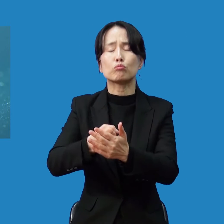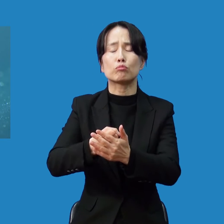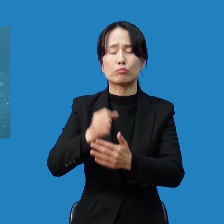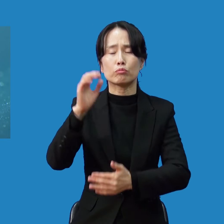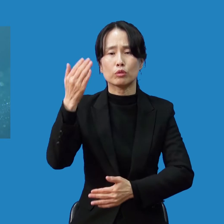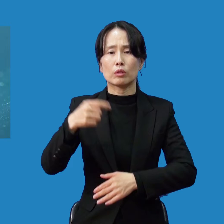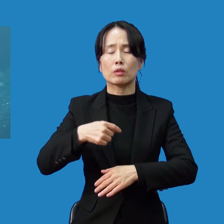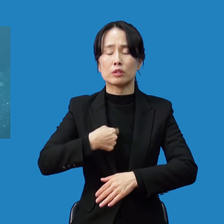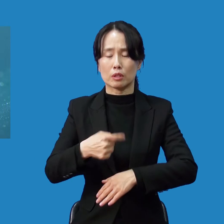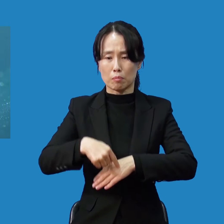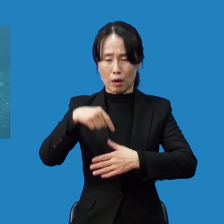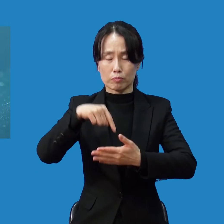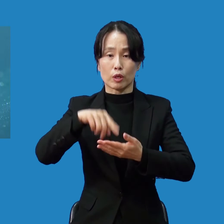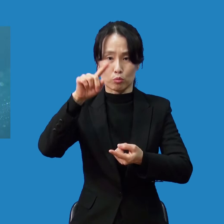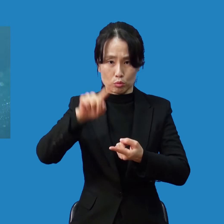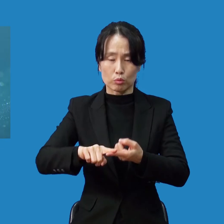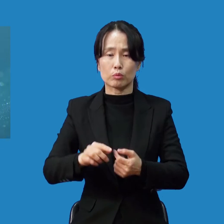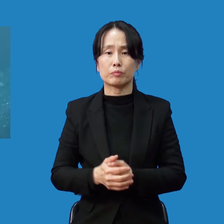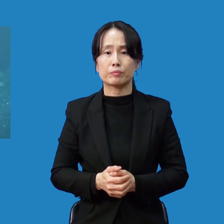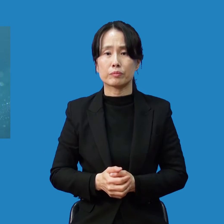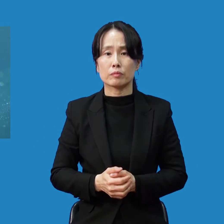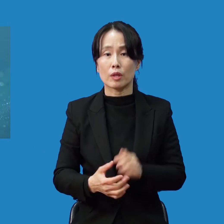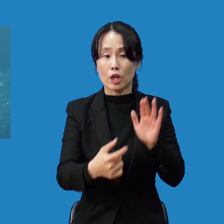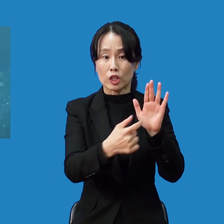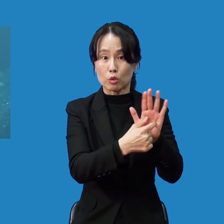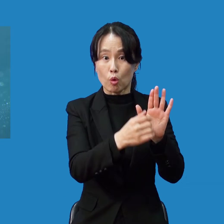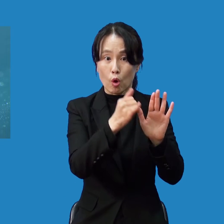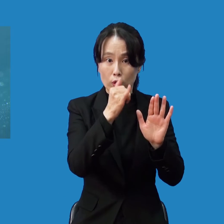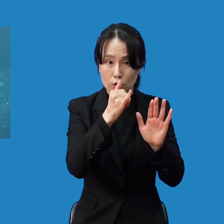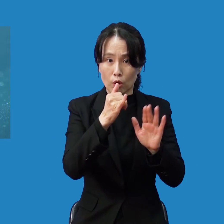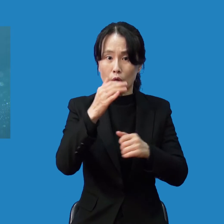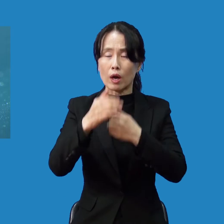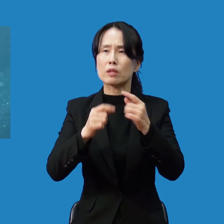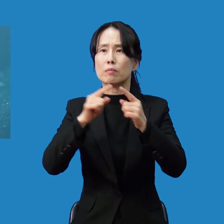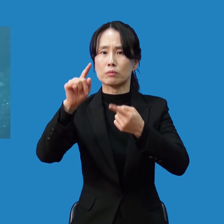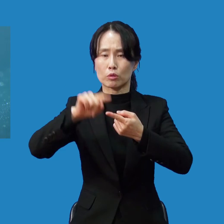문제가 아니라 하나님 말씀에 순종하는 것이 더 우선이죠.